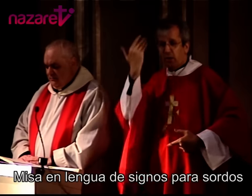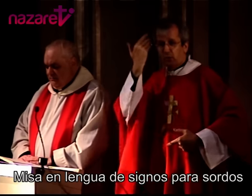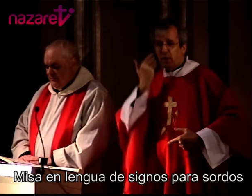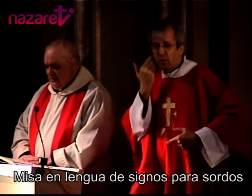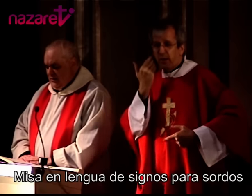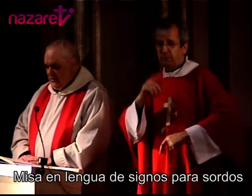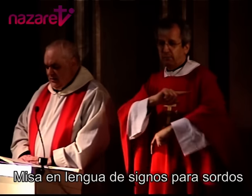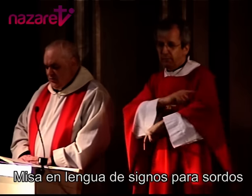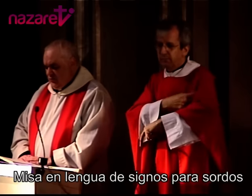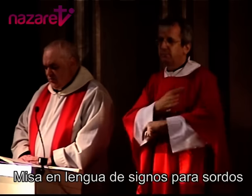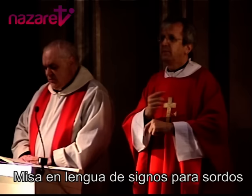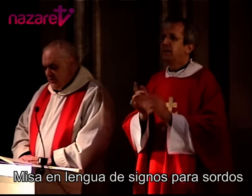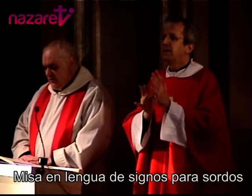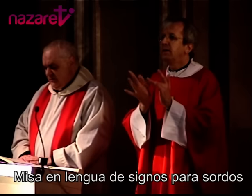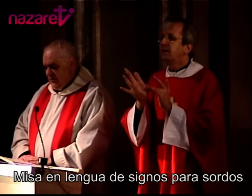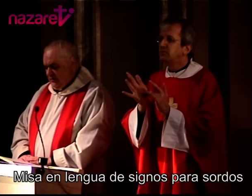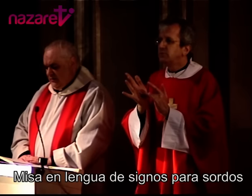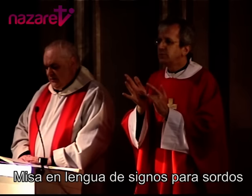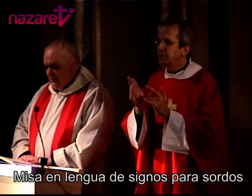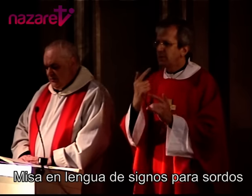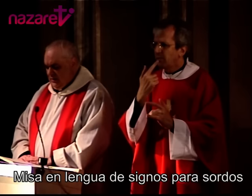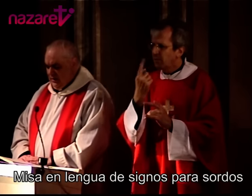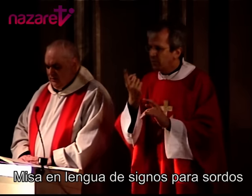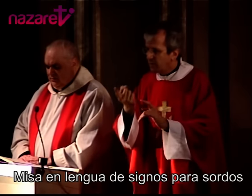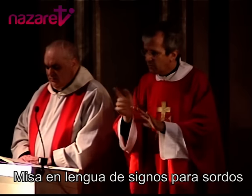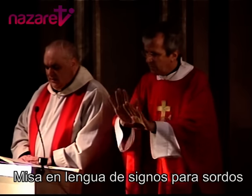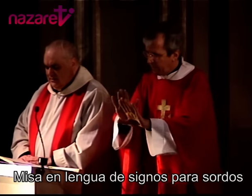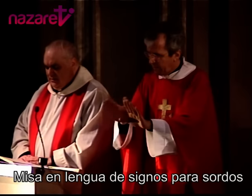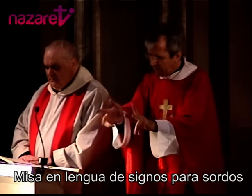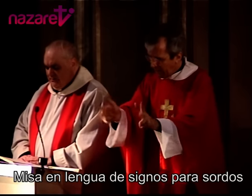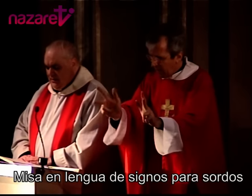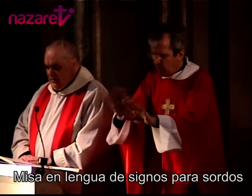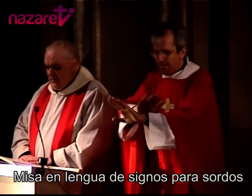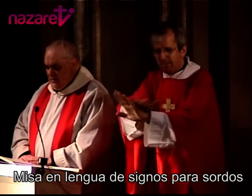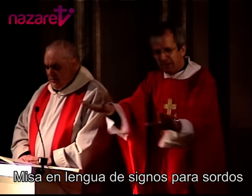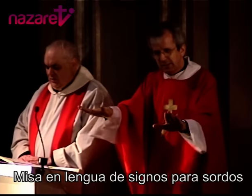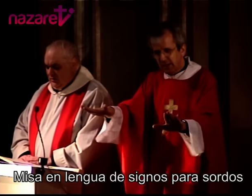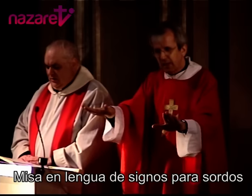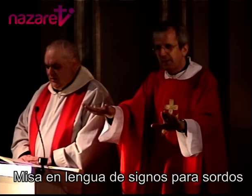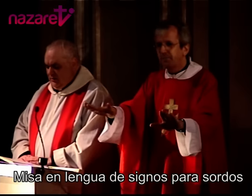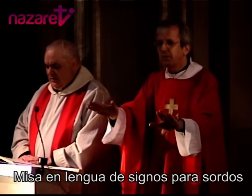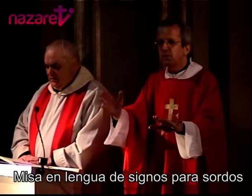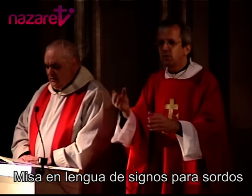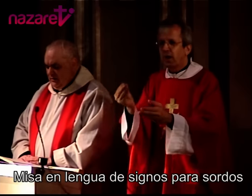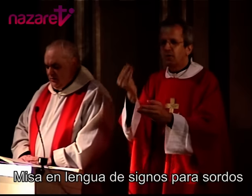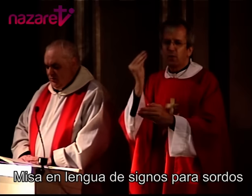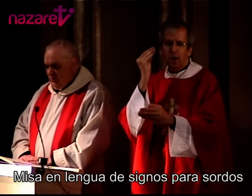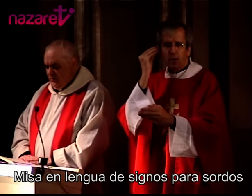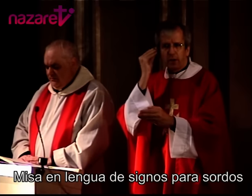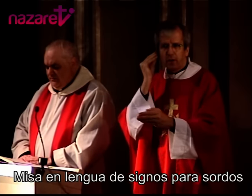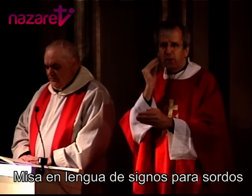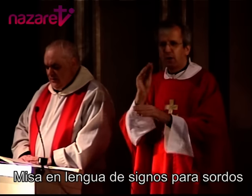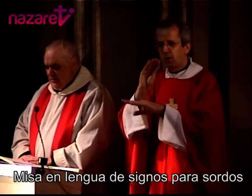derecha. Jesús intervino diciendo: «Dejadlo, basta». Y tocándole la oreja, lo